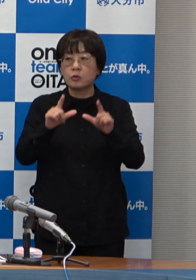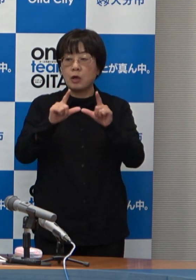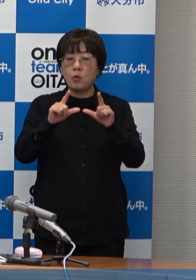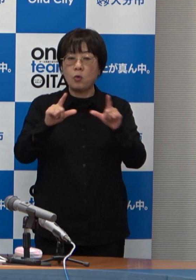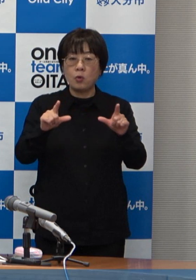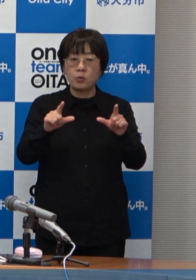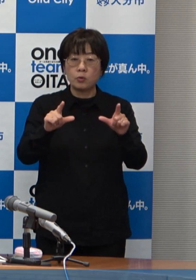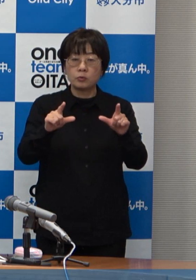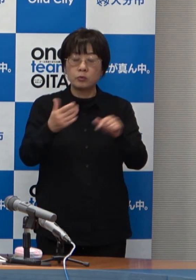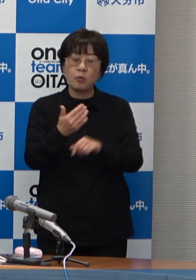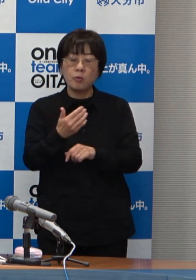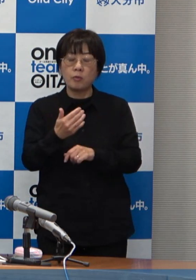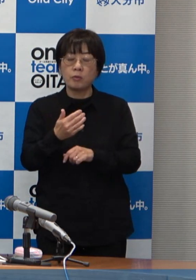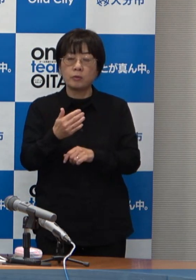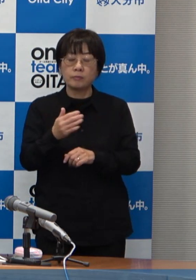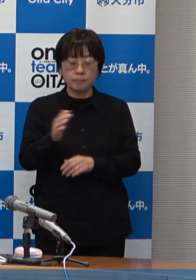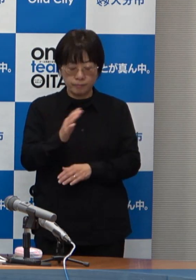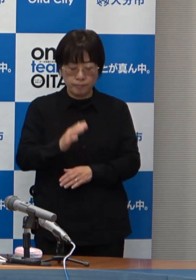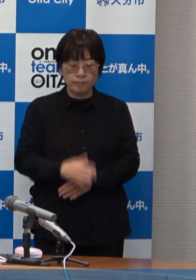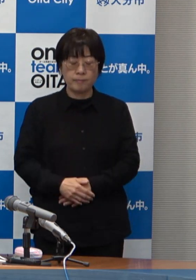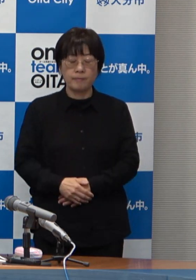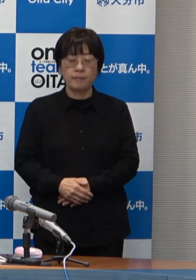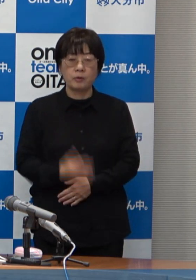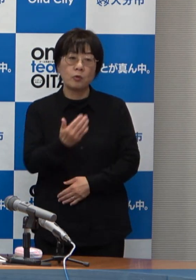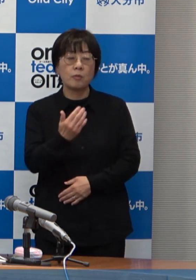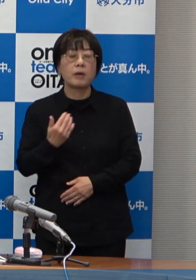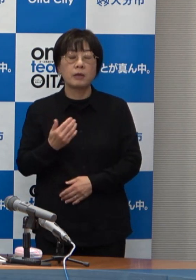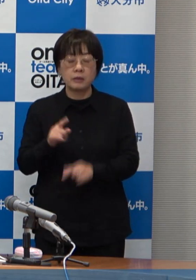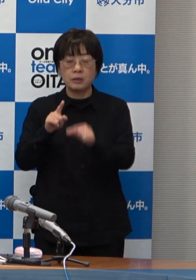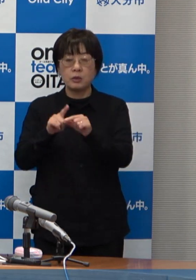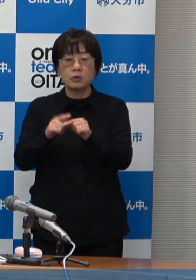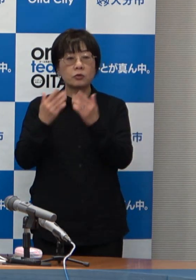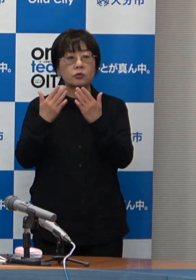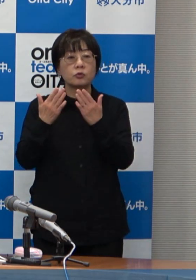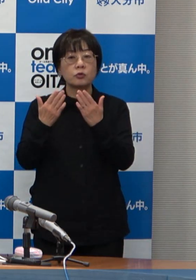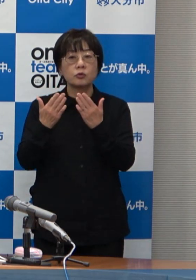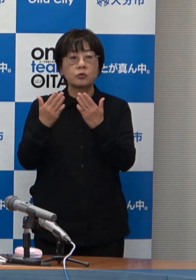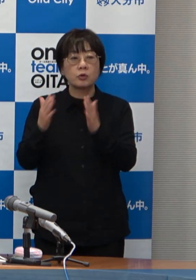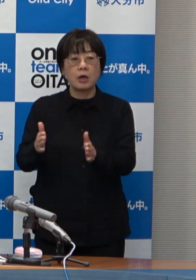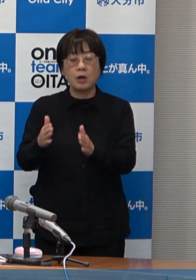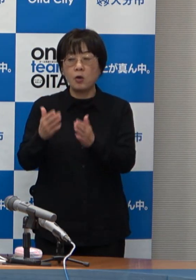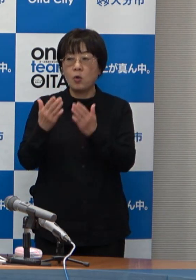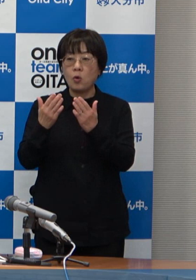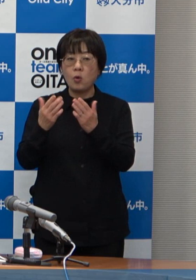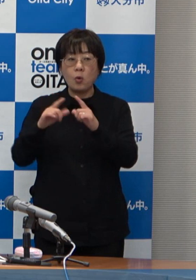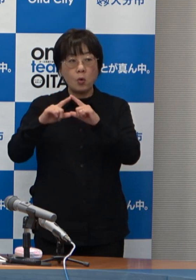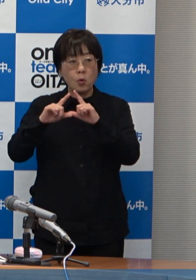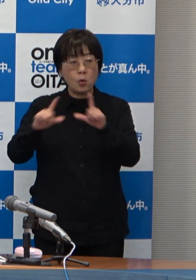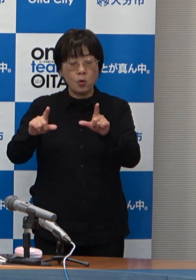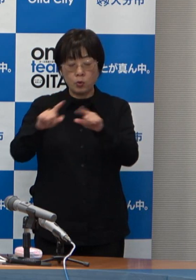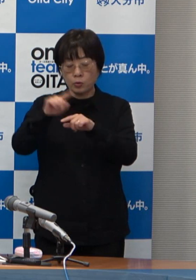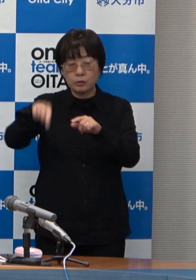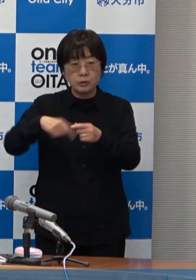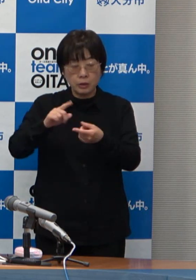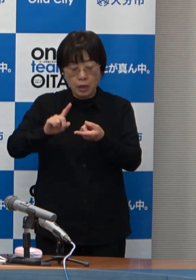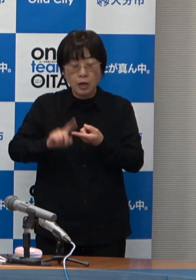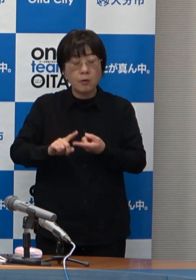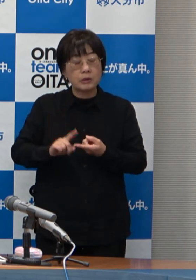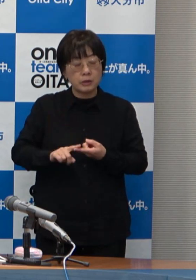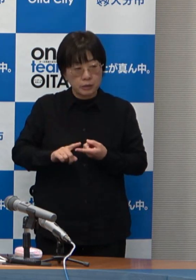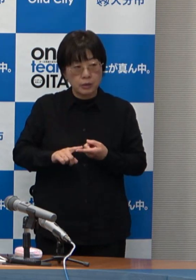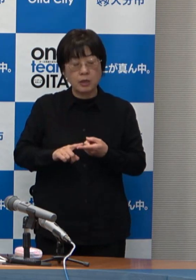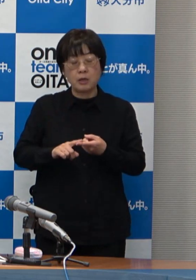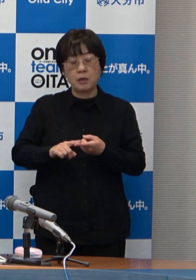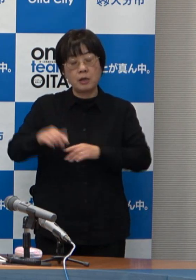まその前にごめんなさいパリッコメントの前に中間報告に基づいた制度設計をこっちが出さなきゃいけないですね作ら